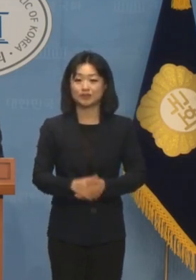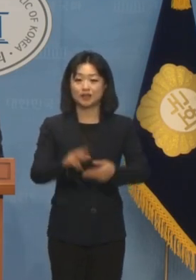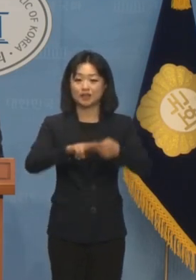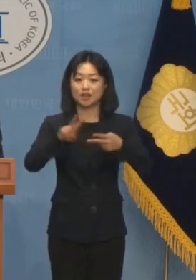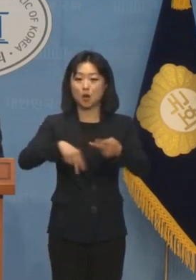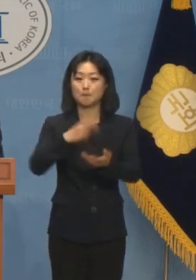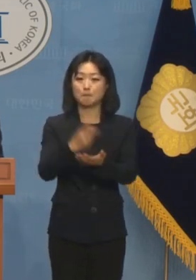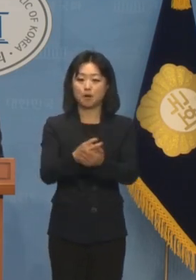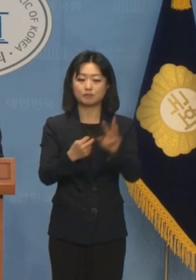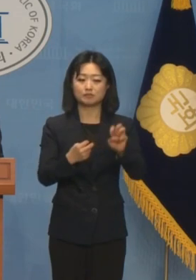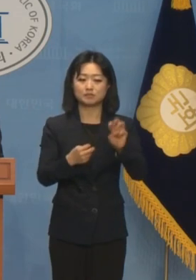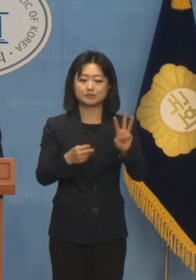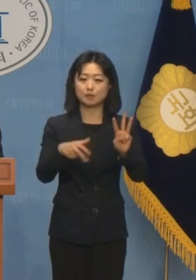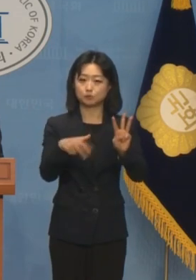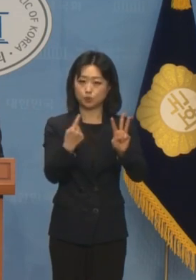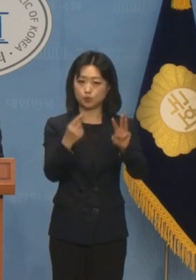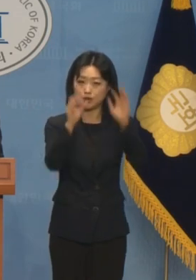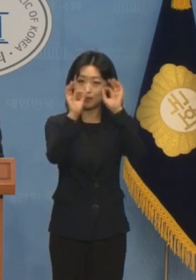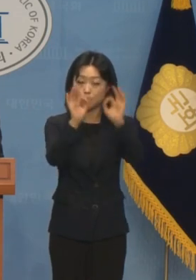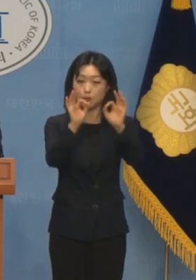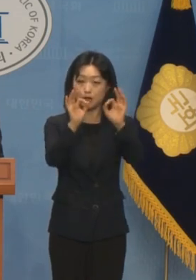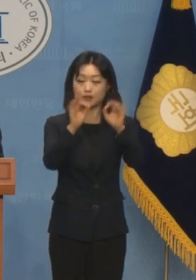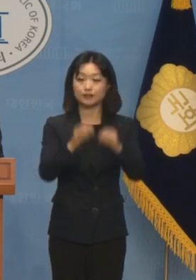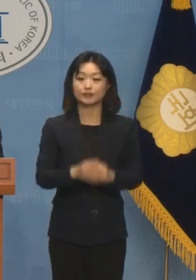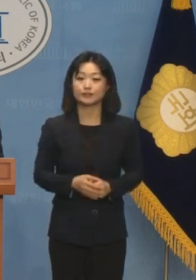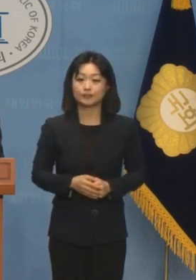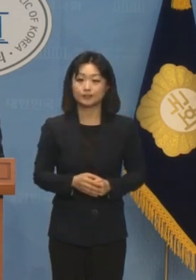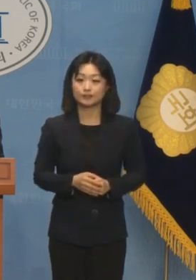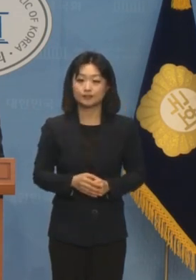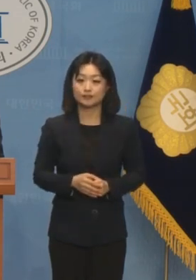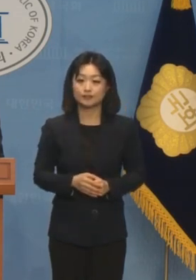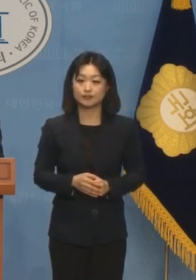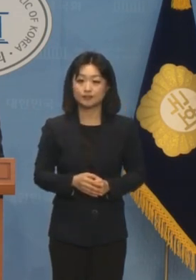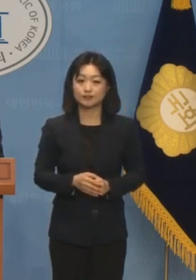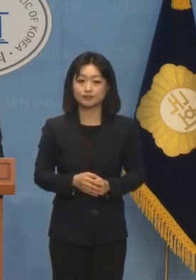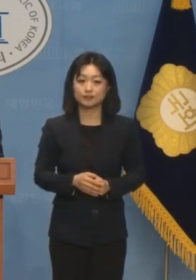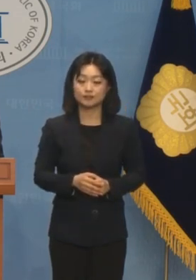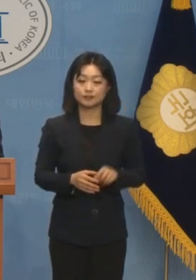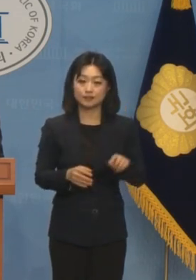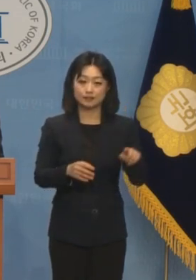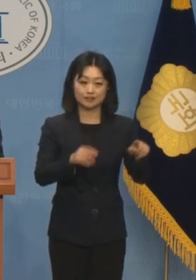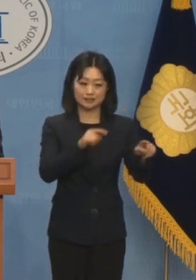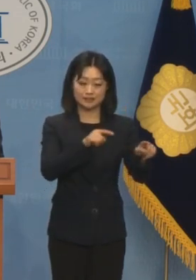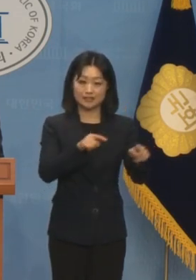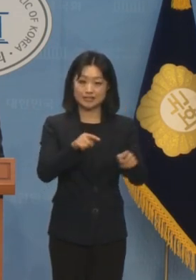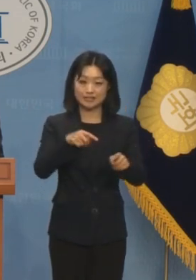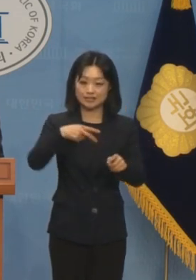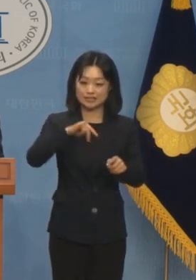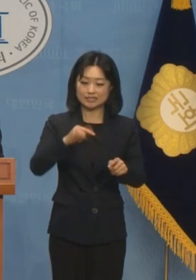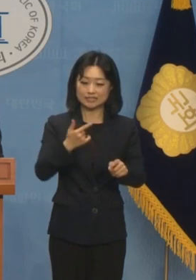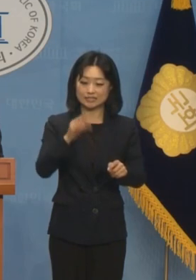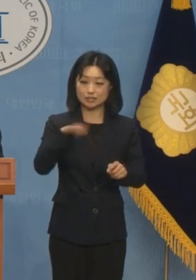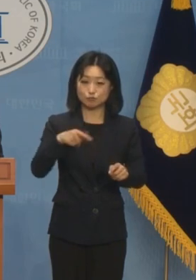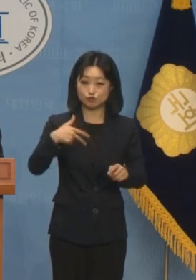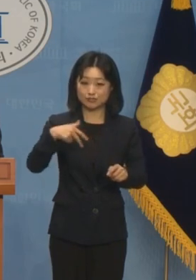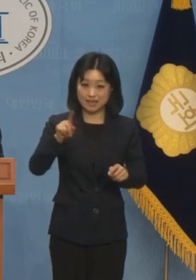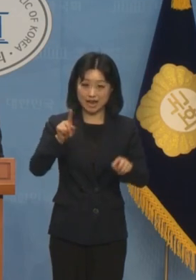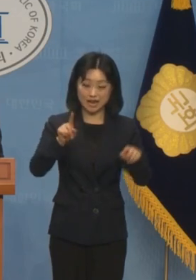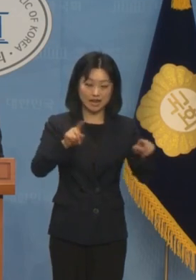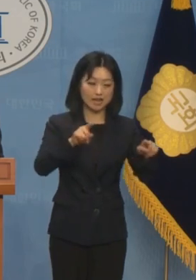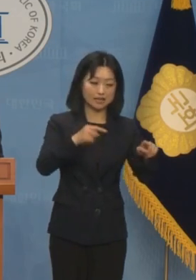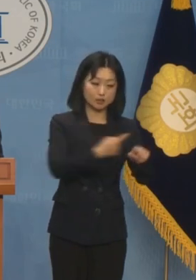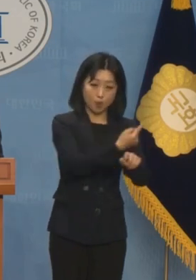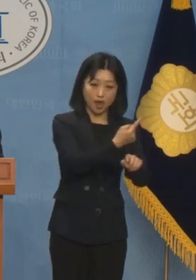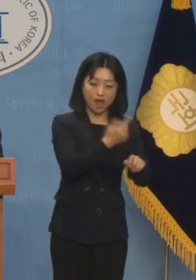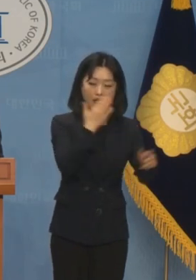형법 제33조에 의해 신분범에 비신분자가 가담한 경우 비신분자도